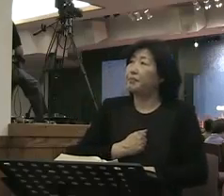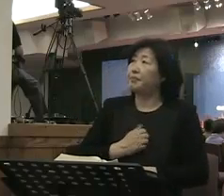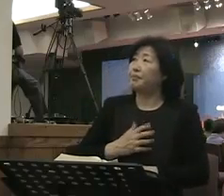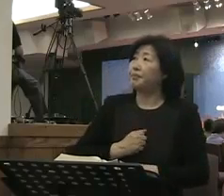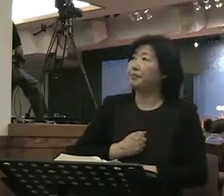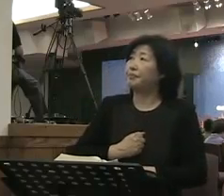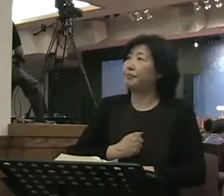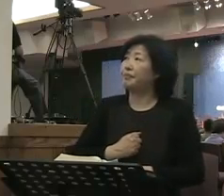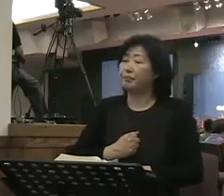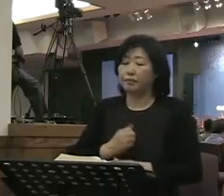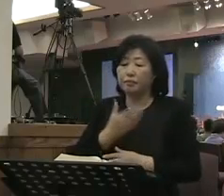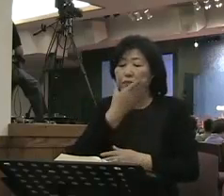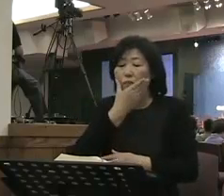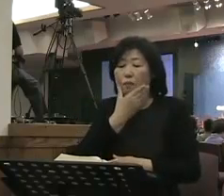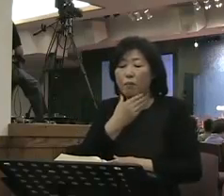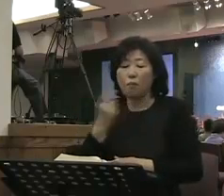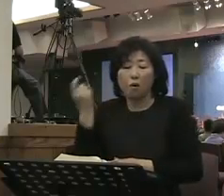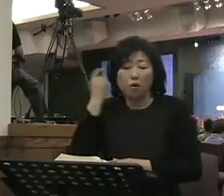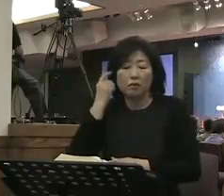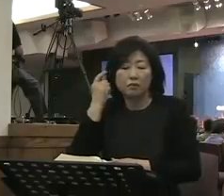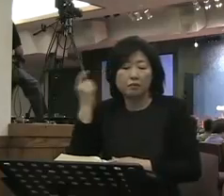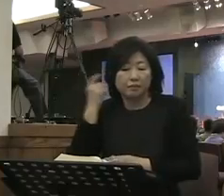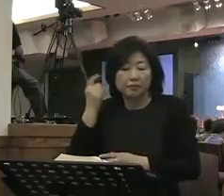왜 그러냐 하면 복음을 들었기 때문입니다.